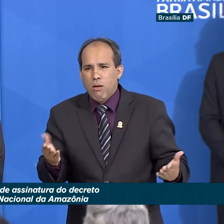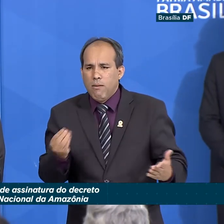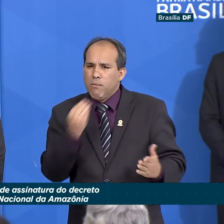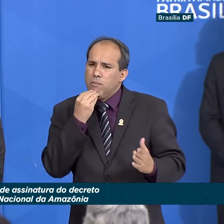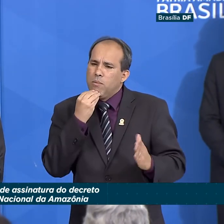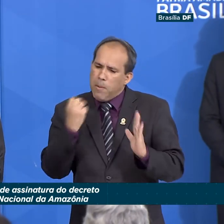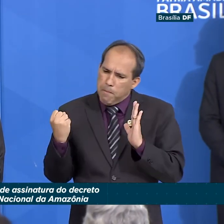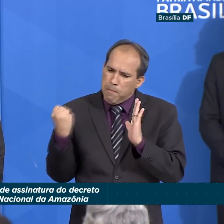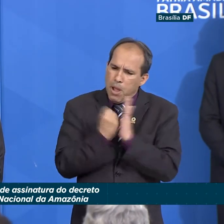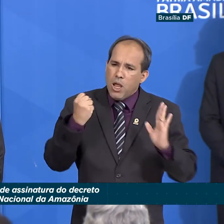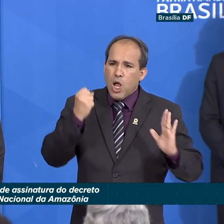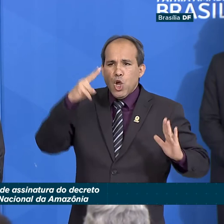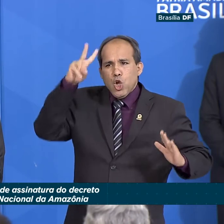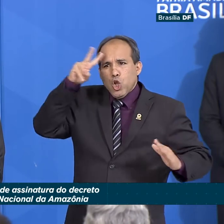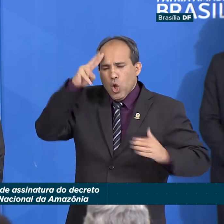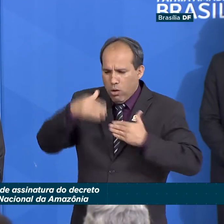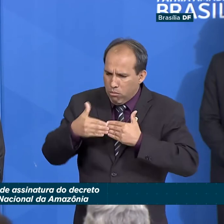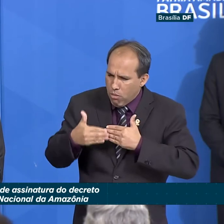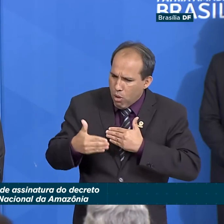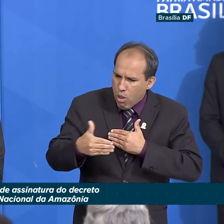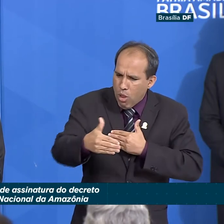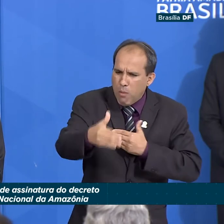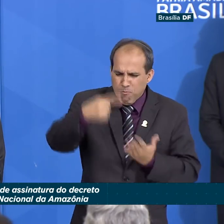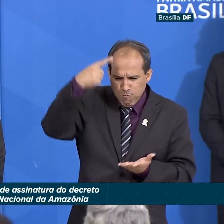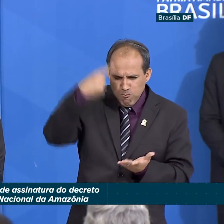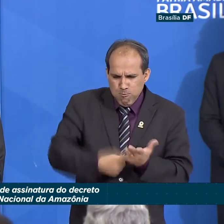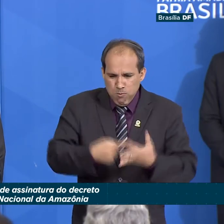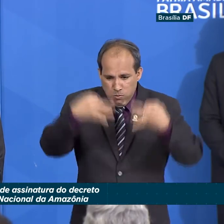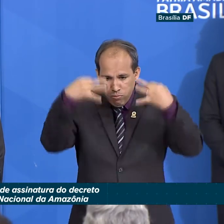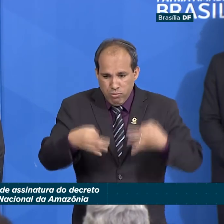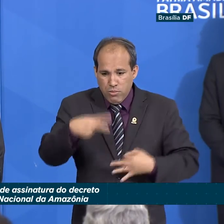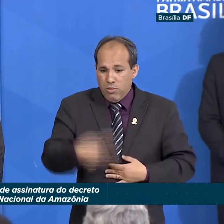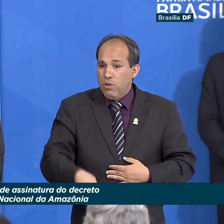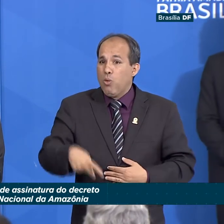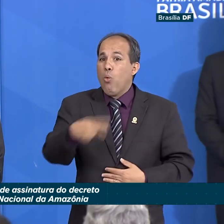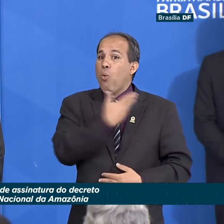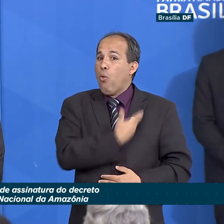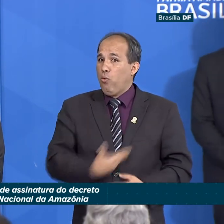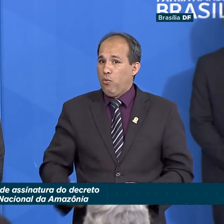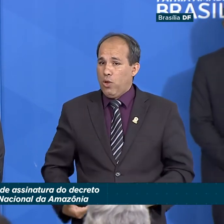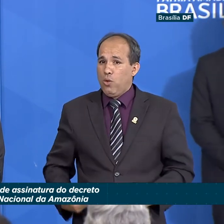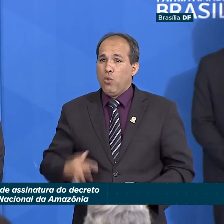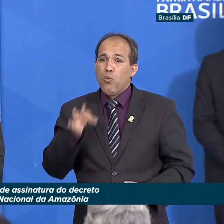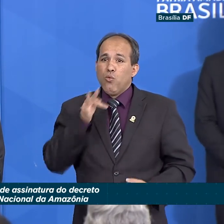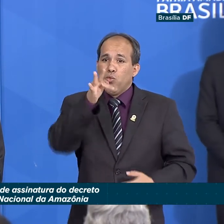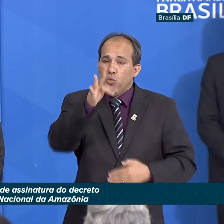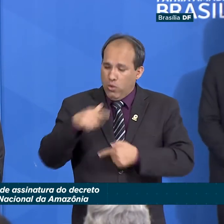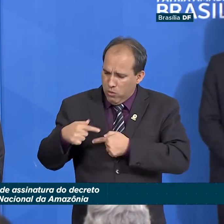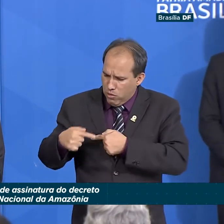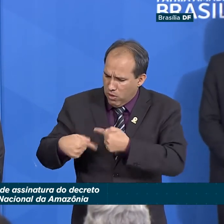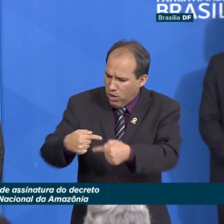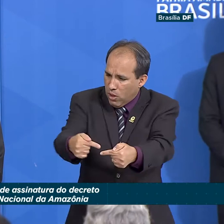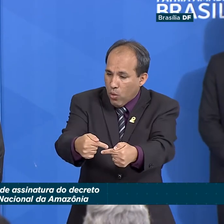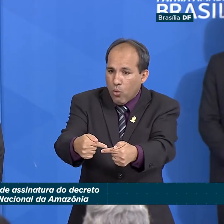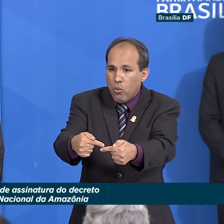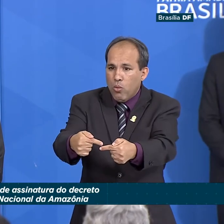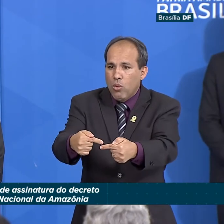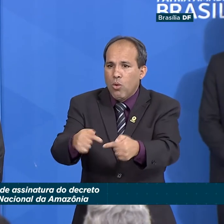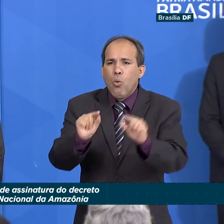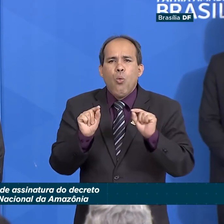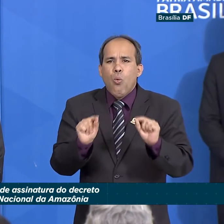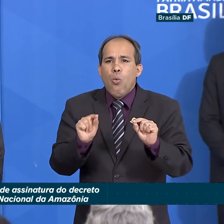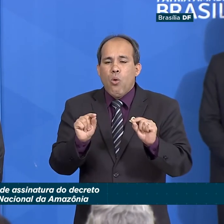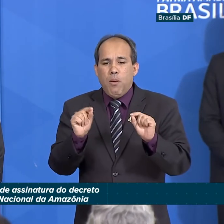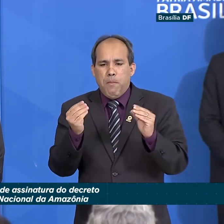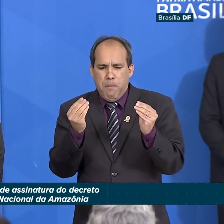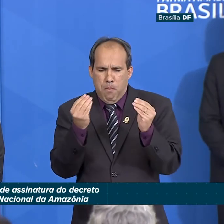história, reiterando o compromisso deste governo com as futuras gerações, ao estabelecer